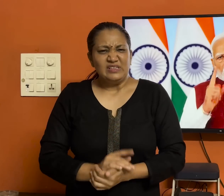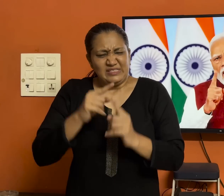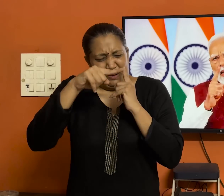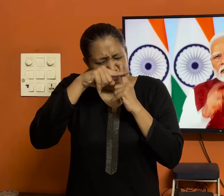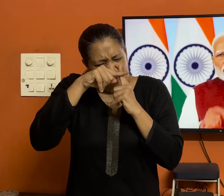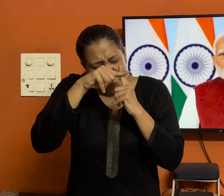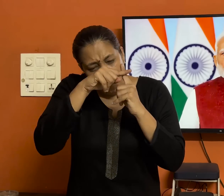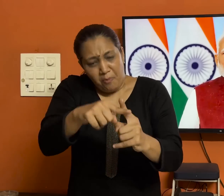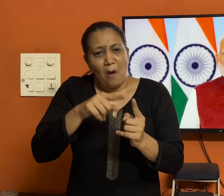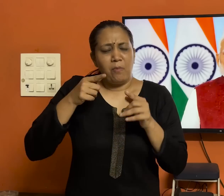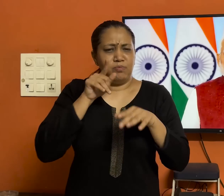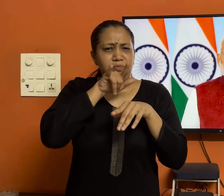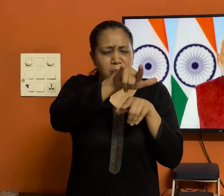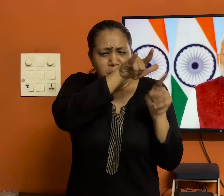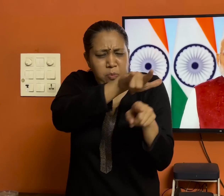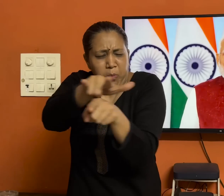सटीक प्रहार किया।